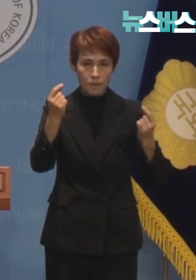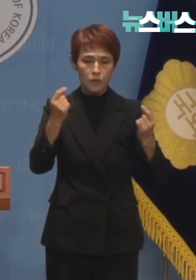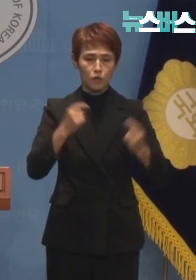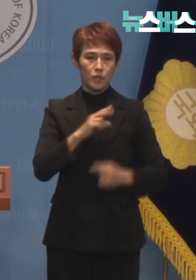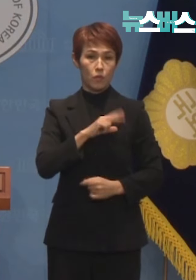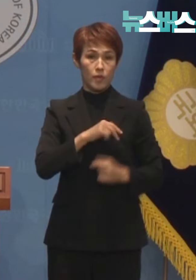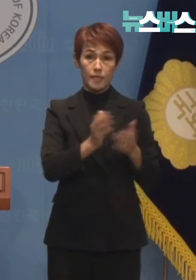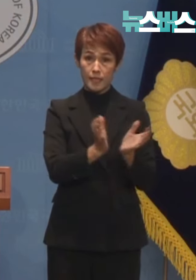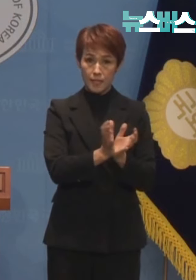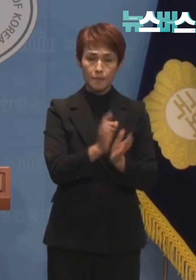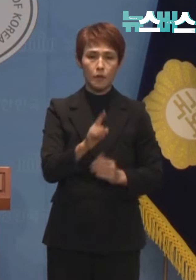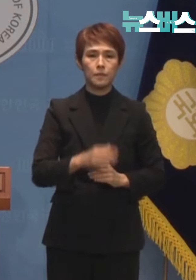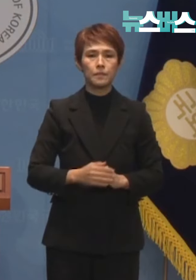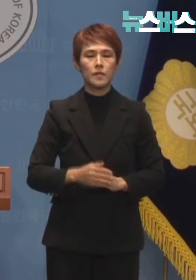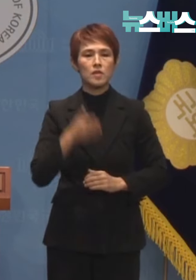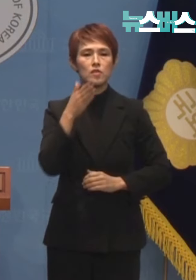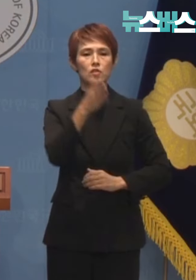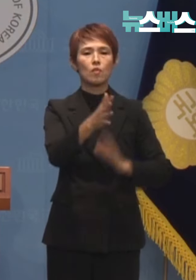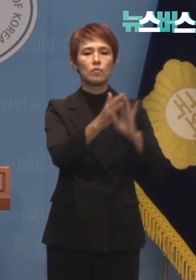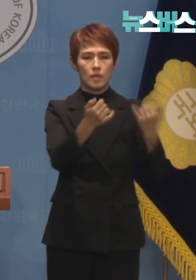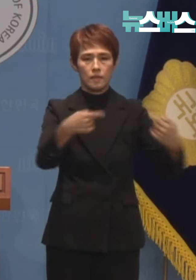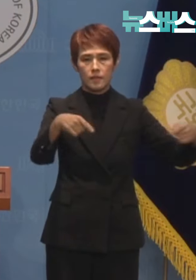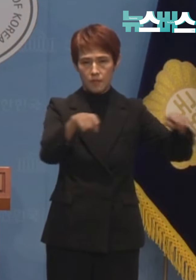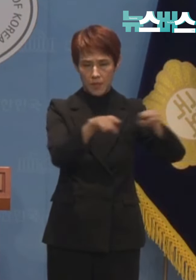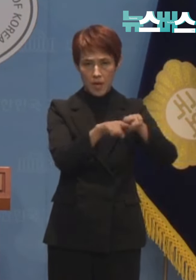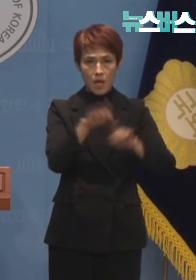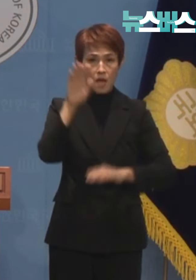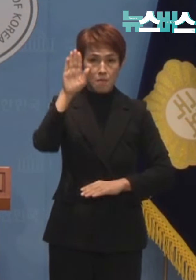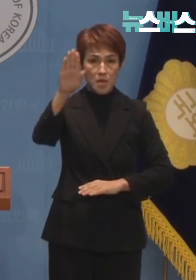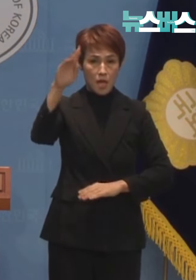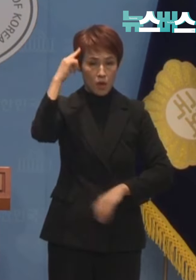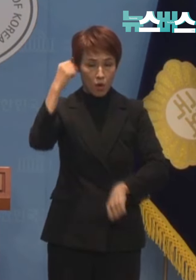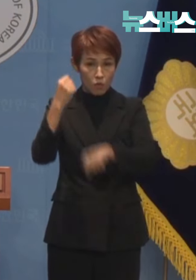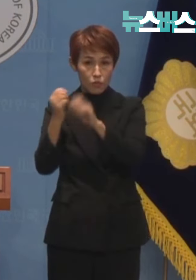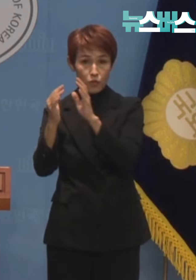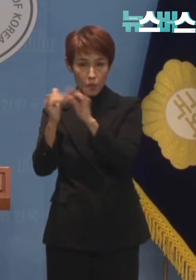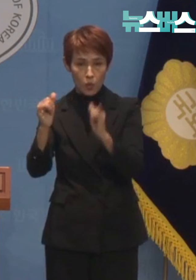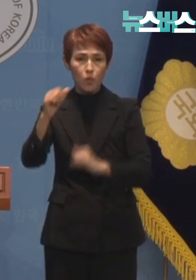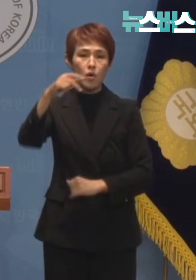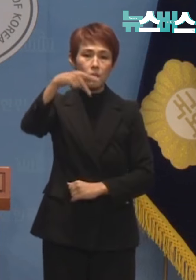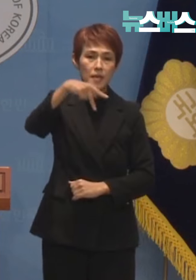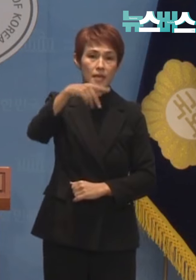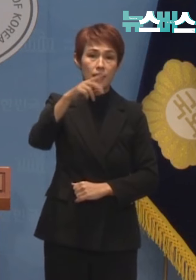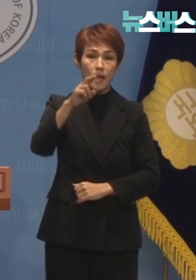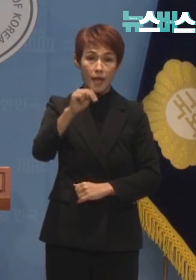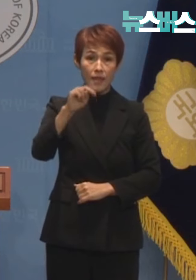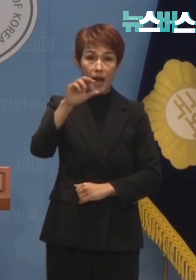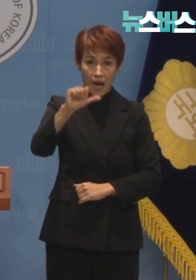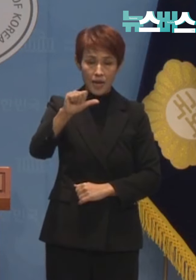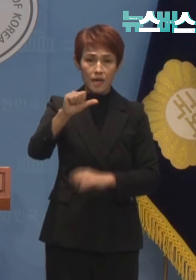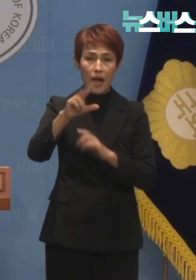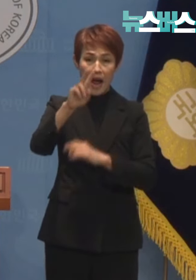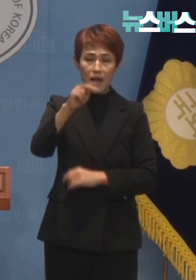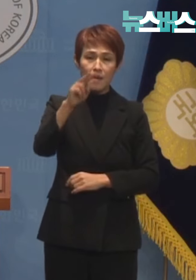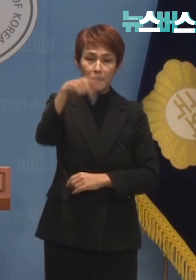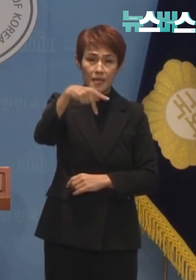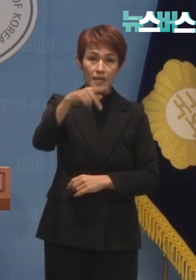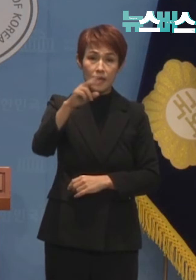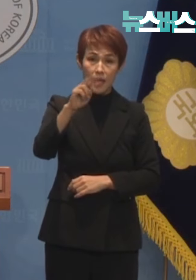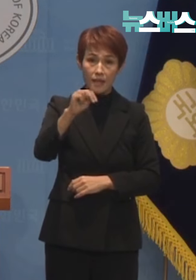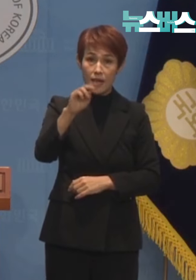의원실에서는 여론조사 전문가와 함께 미래한국연구소와 PNR이 지난 대선 기간 동안 수행한